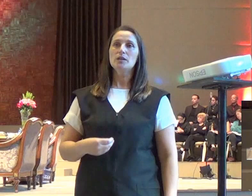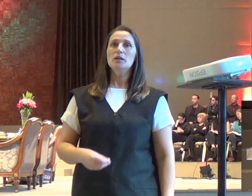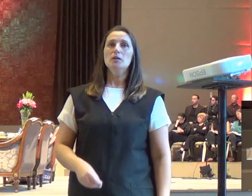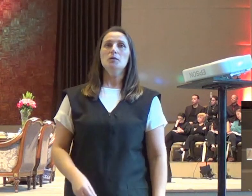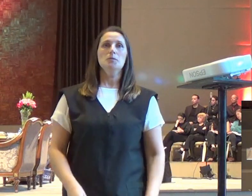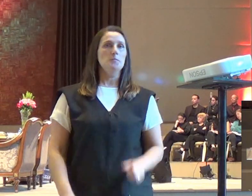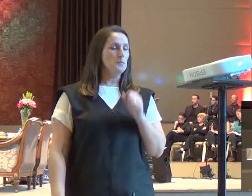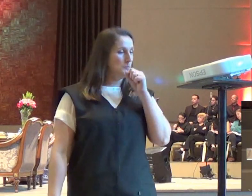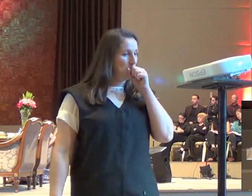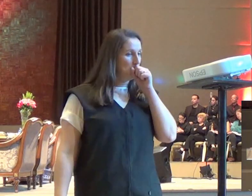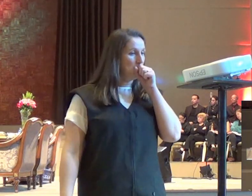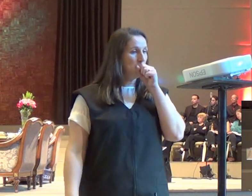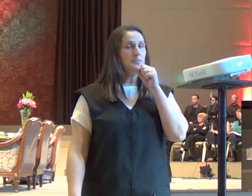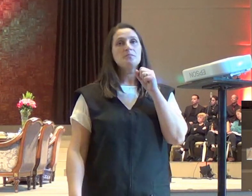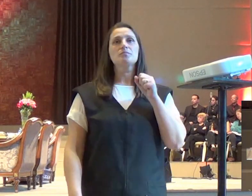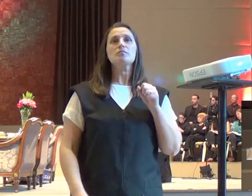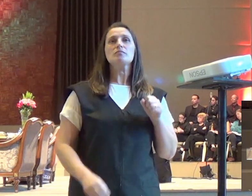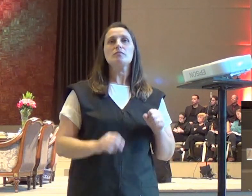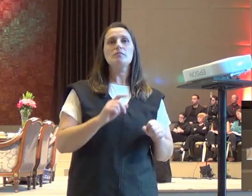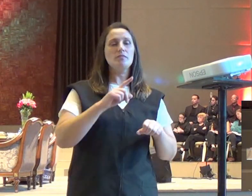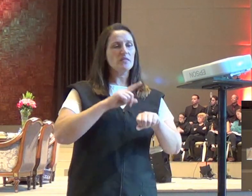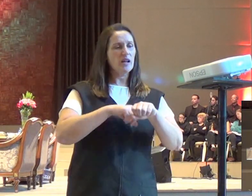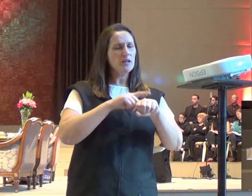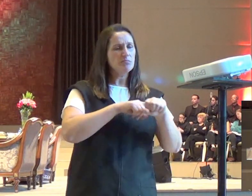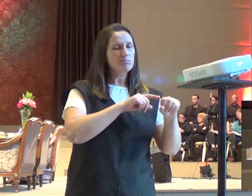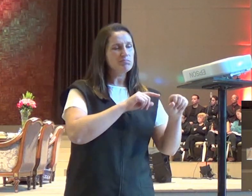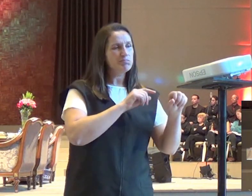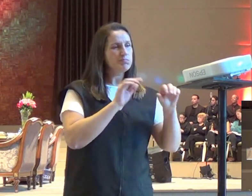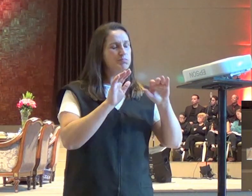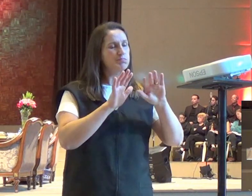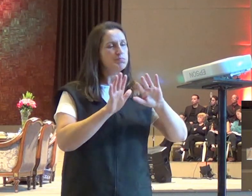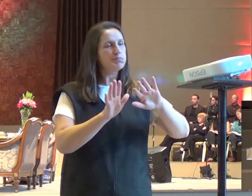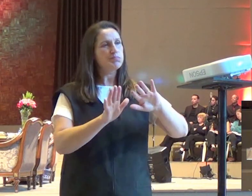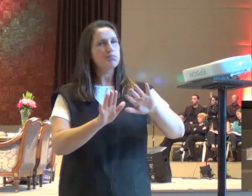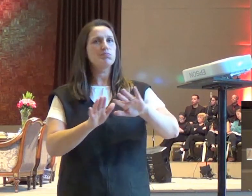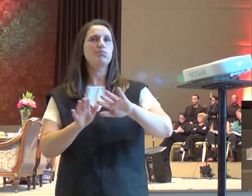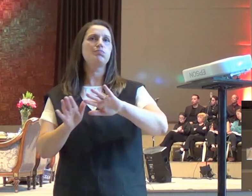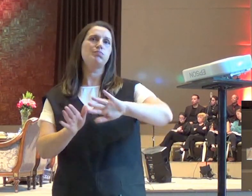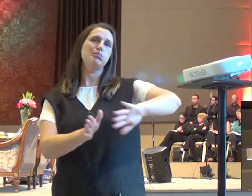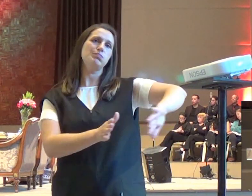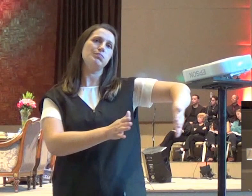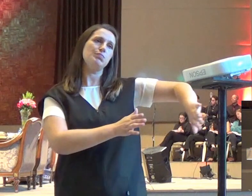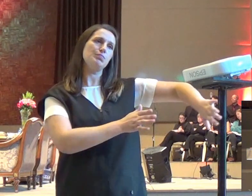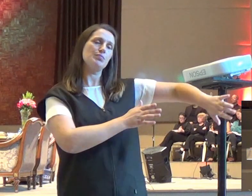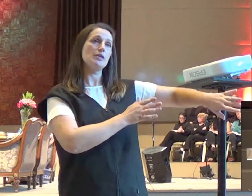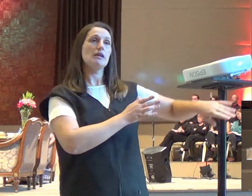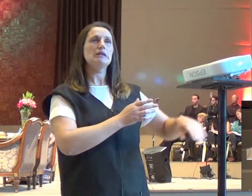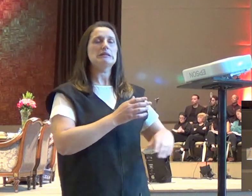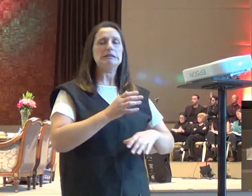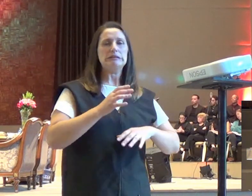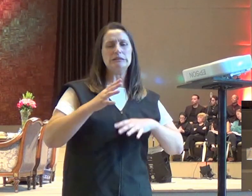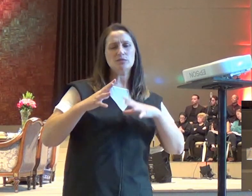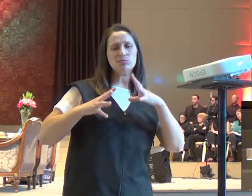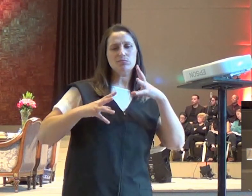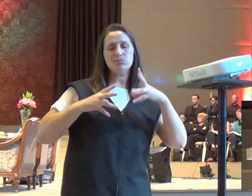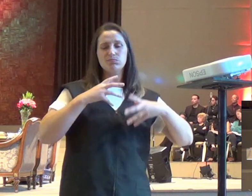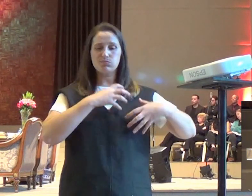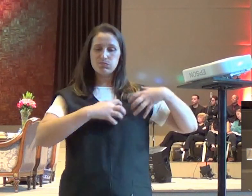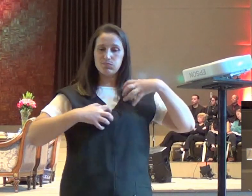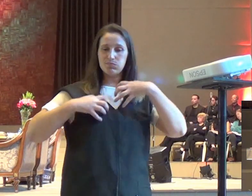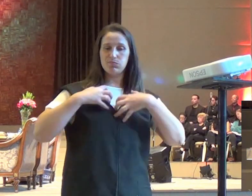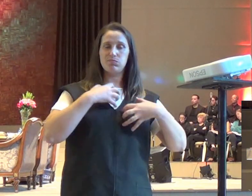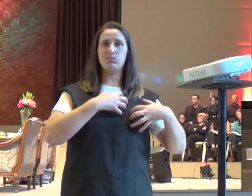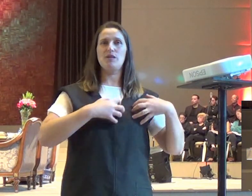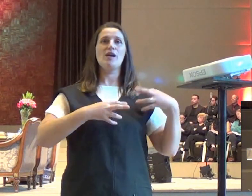ainda que passe o tempo, ainda que haja conflitos na vida, esses referenciais estão